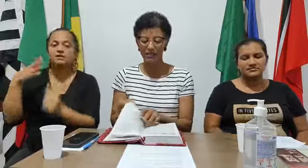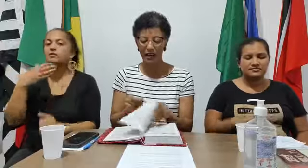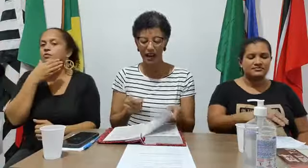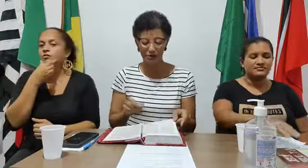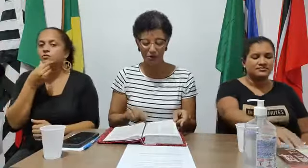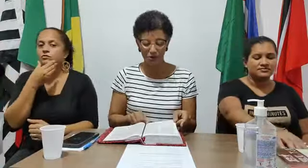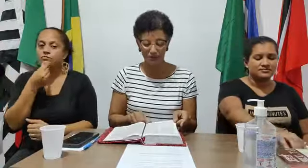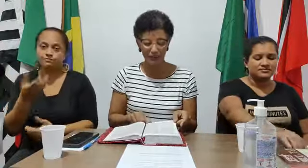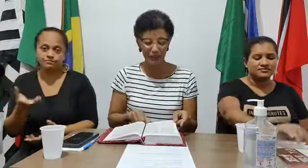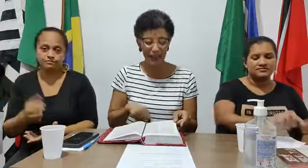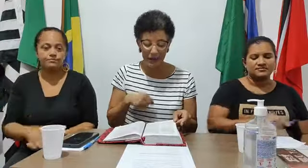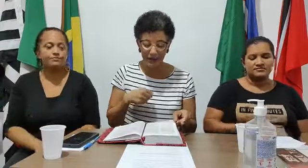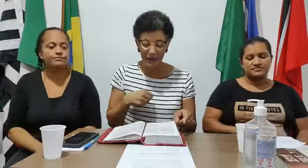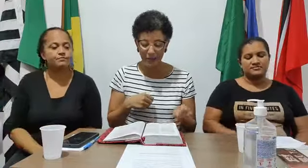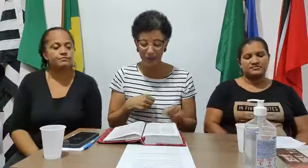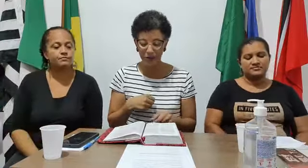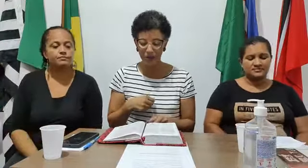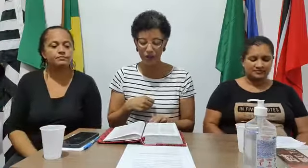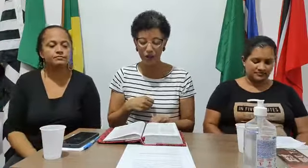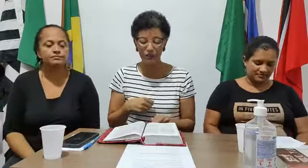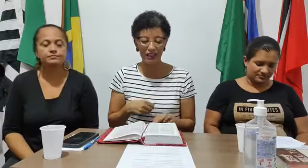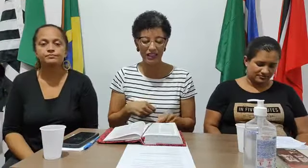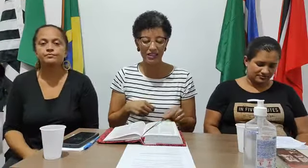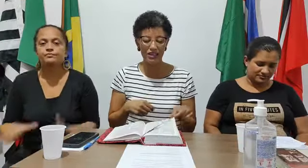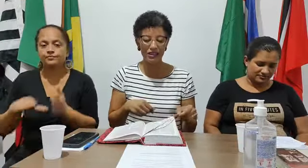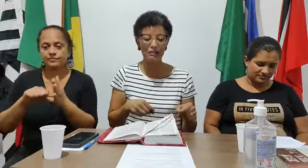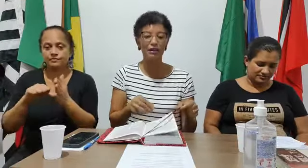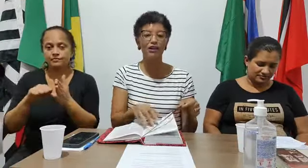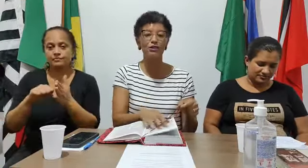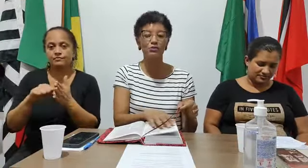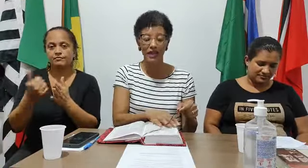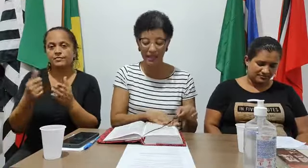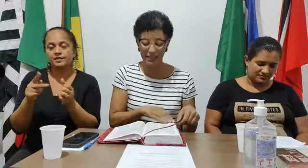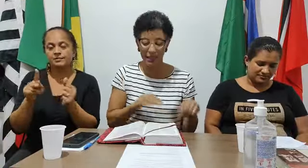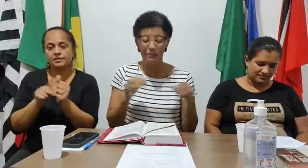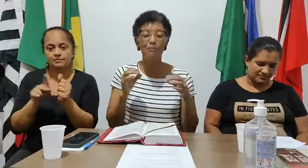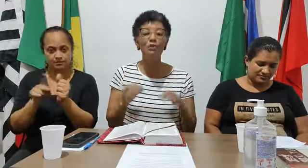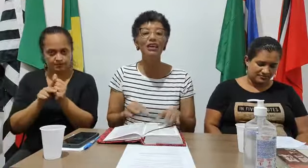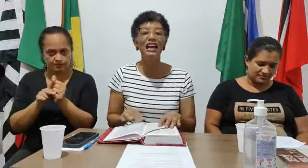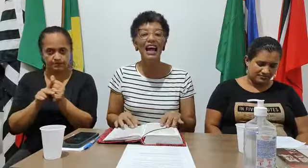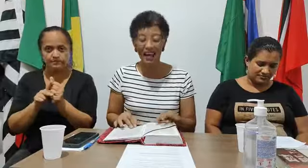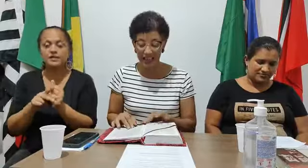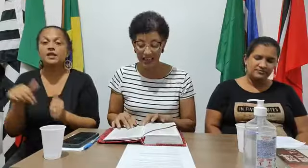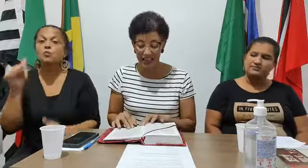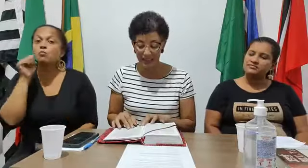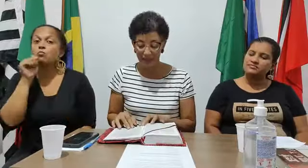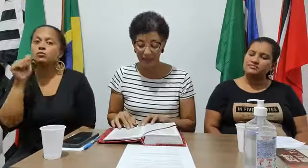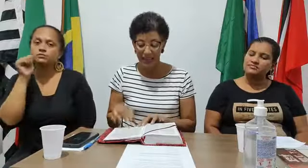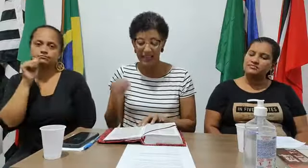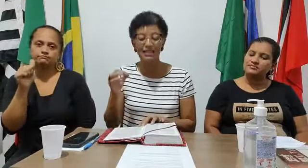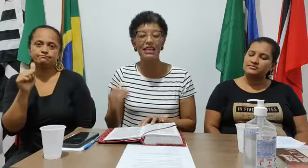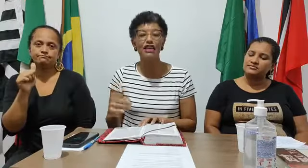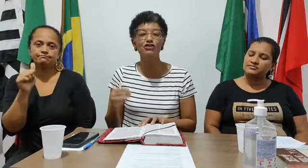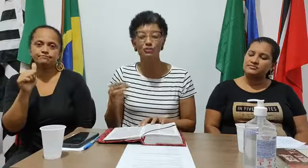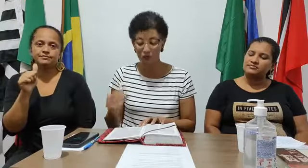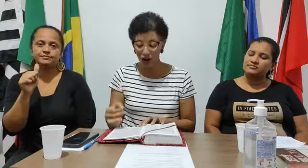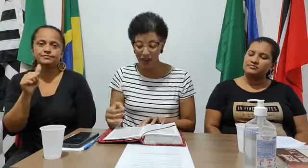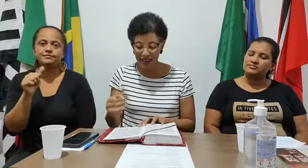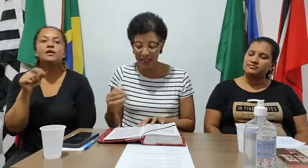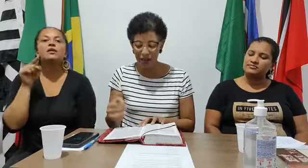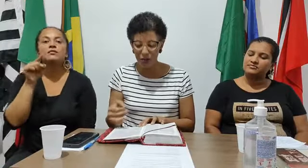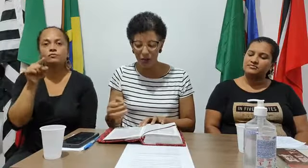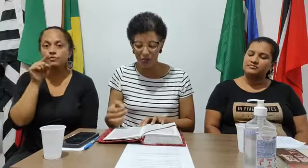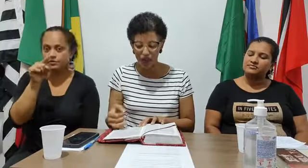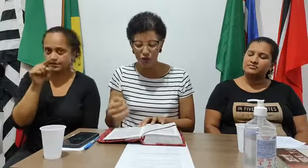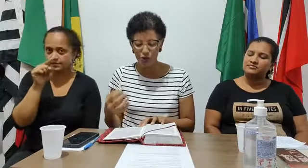nós encerrarmos, está lá em 1 Pedro capítulo 3, diz assim para nós mulheres: mulheres, sede